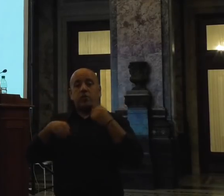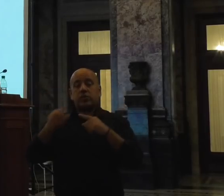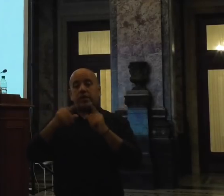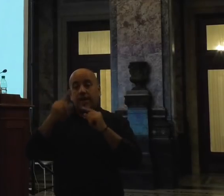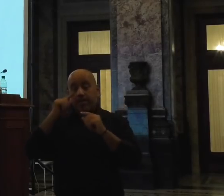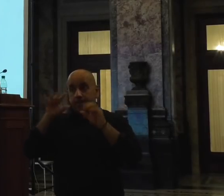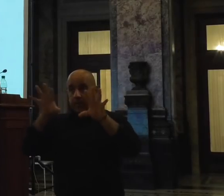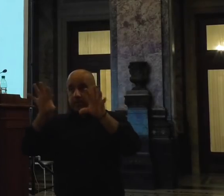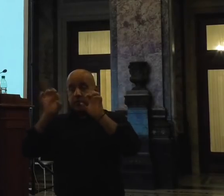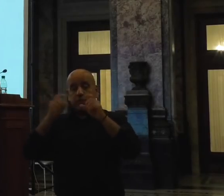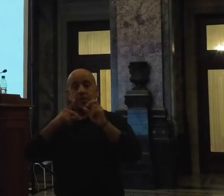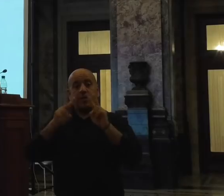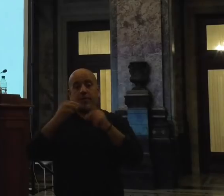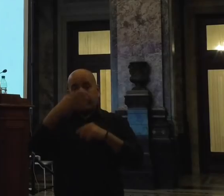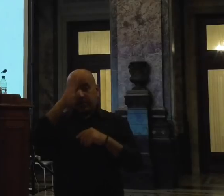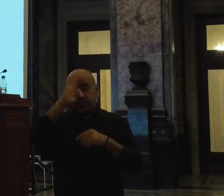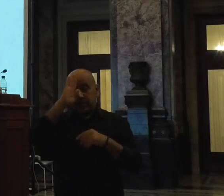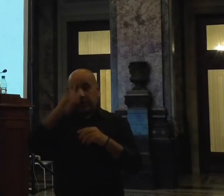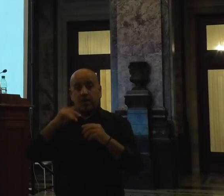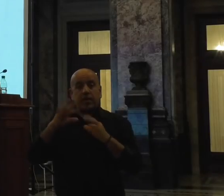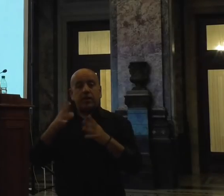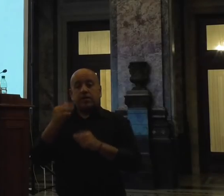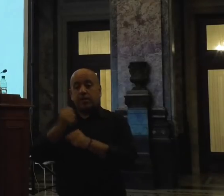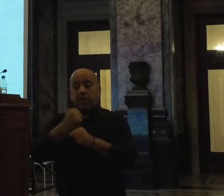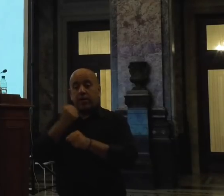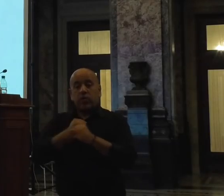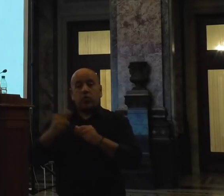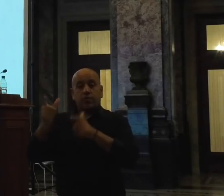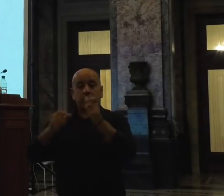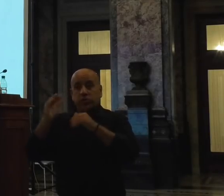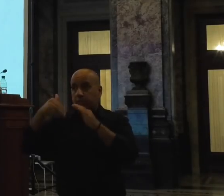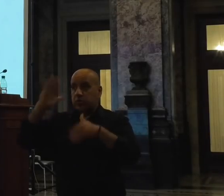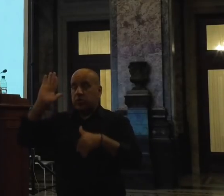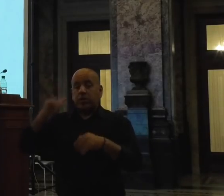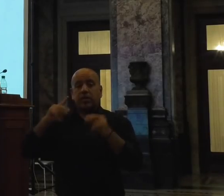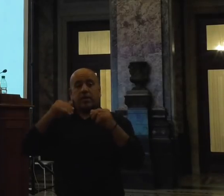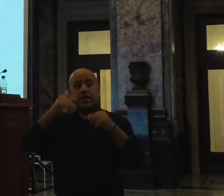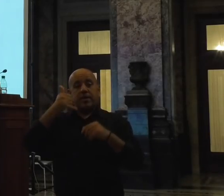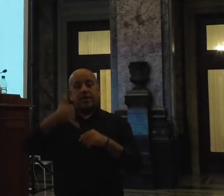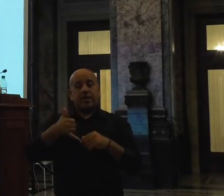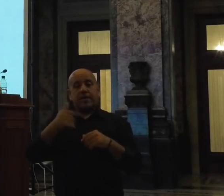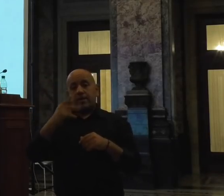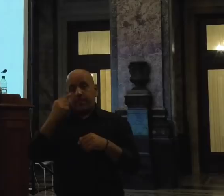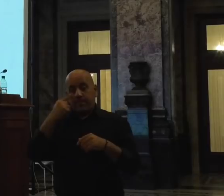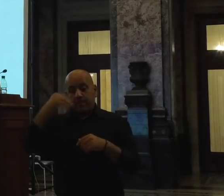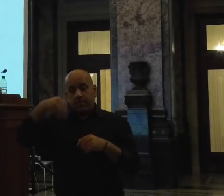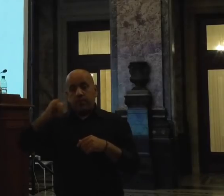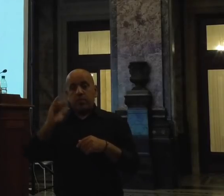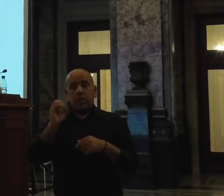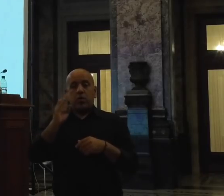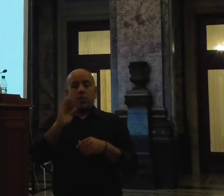de aprendizaje perceptual, se ha trabajado mucho con gente mayor de ambliopía para ver cómo recuperan la